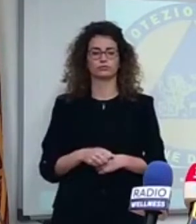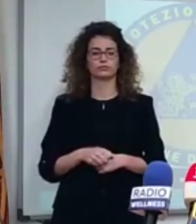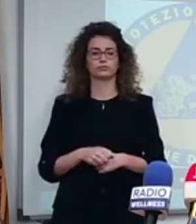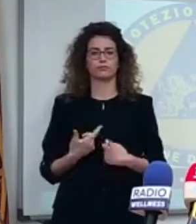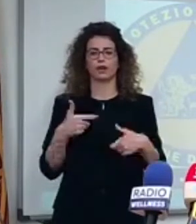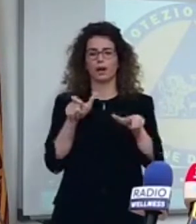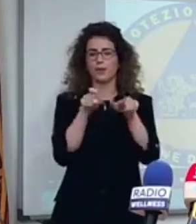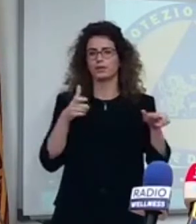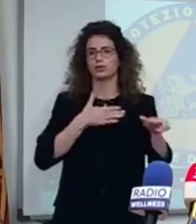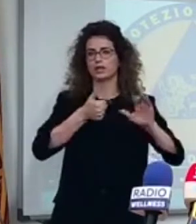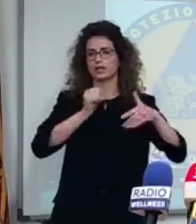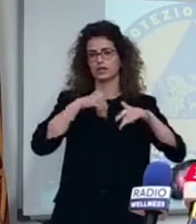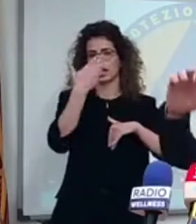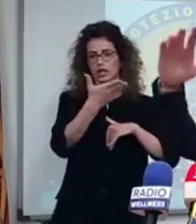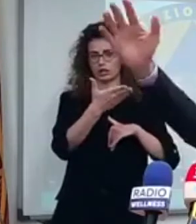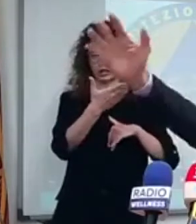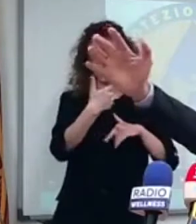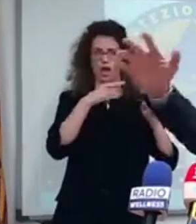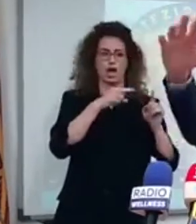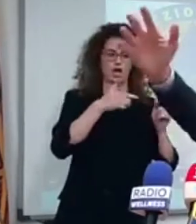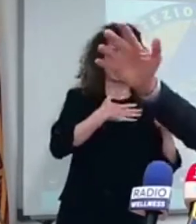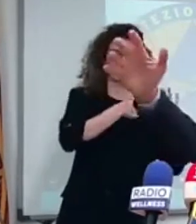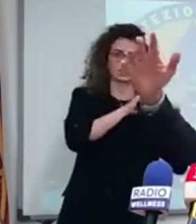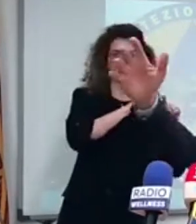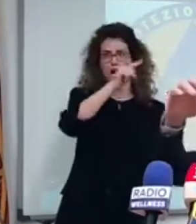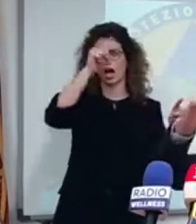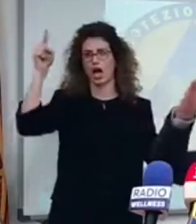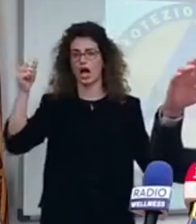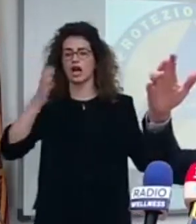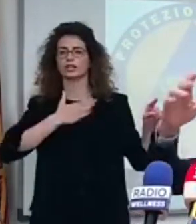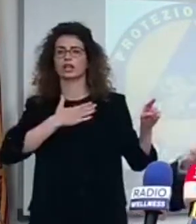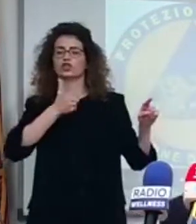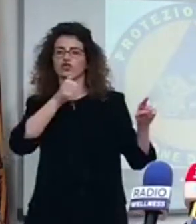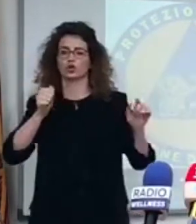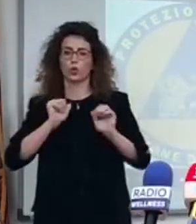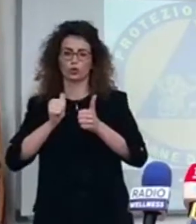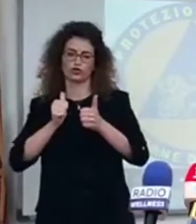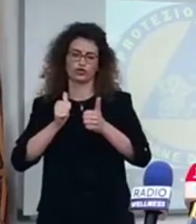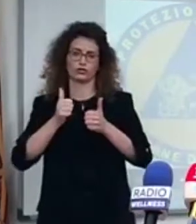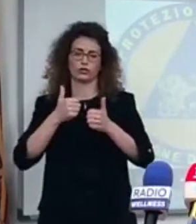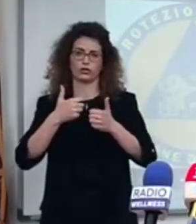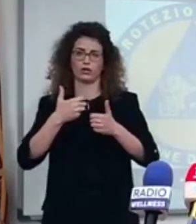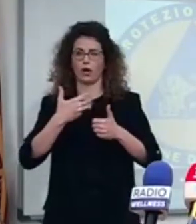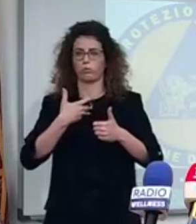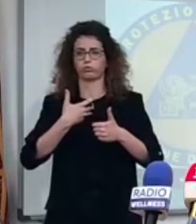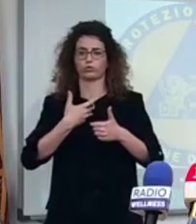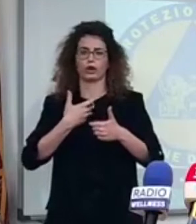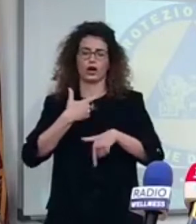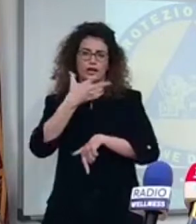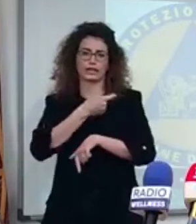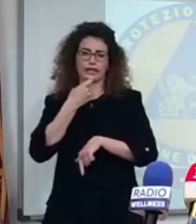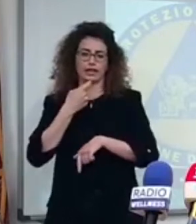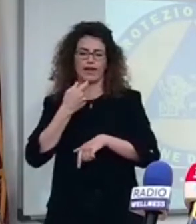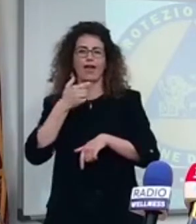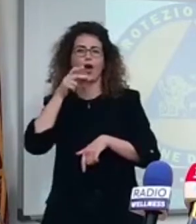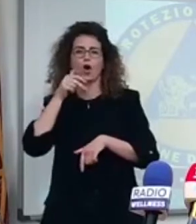a tutti gli over 60, arriviamo fino ai 111 anni, ma per carità è stata anche vaccinata la nostra cittadina di 111 anni, ma